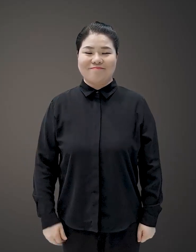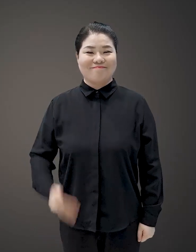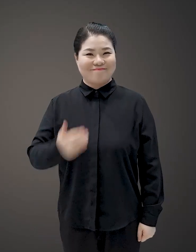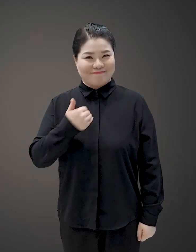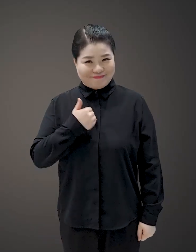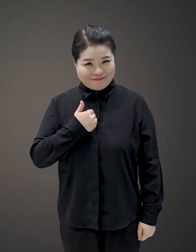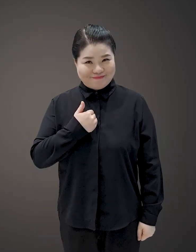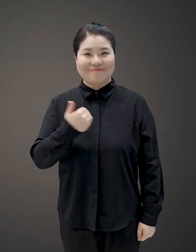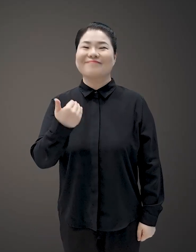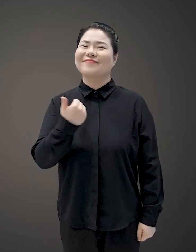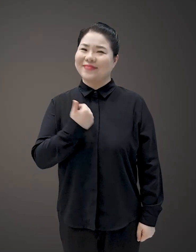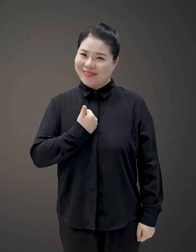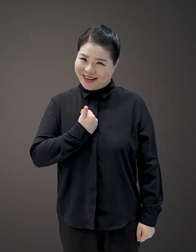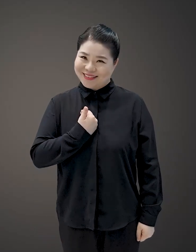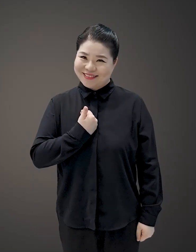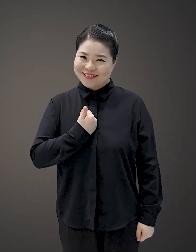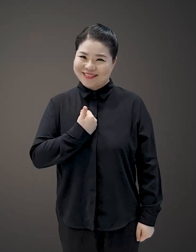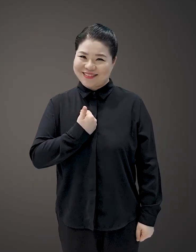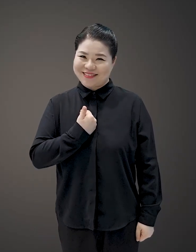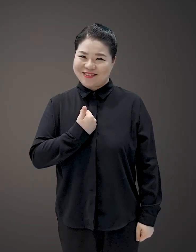나는 나를